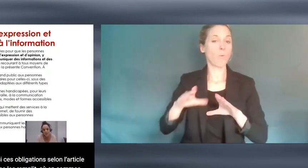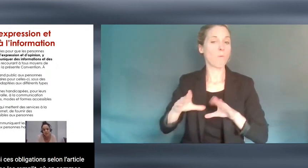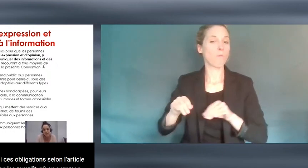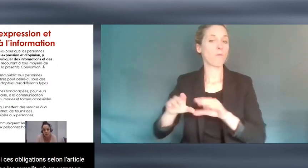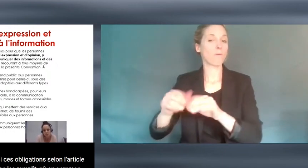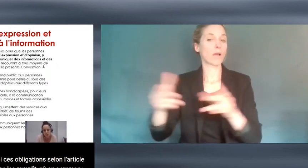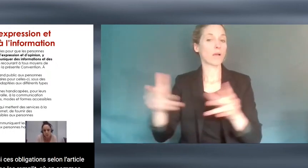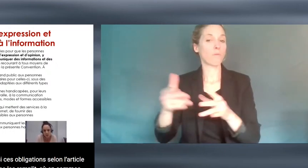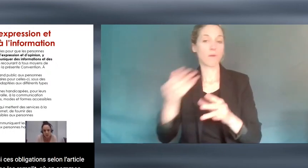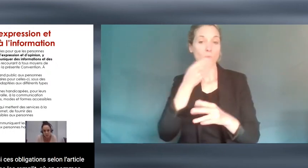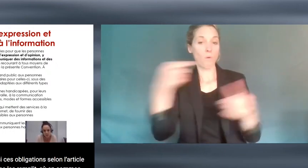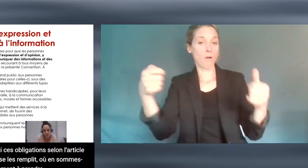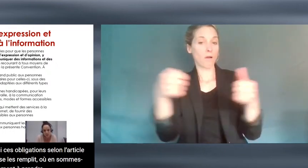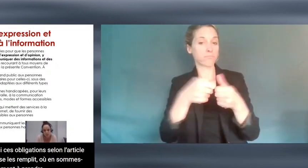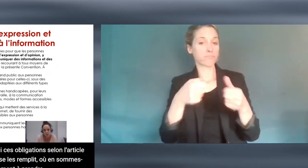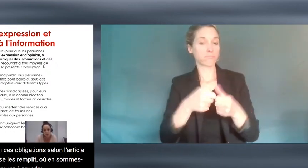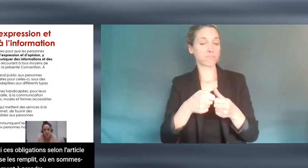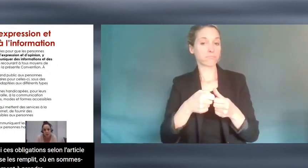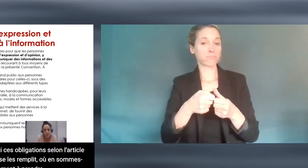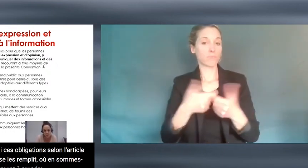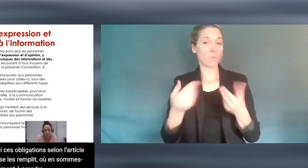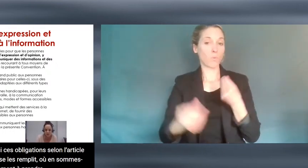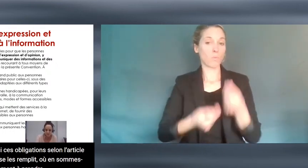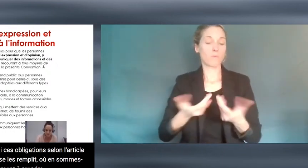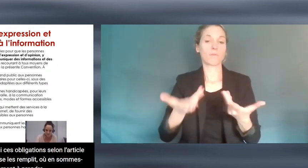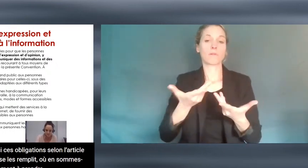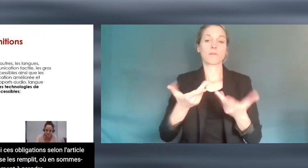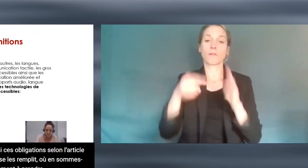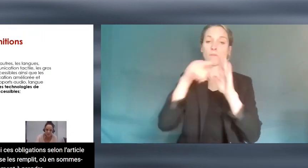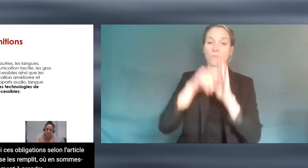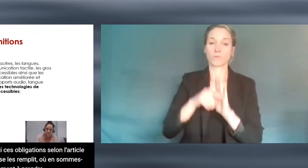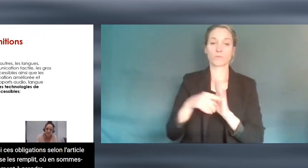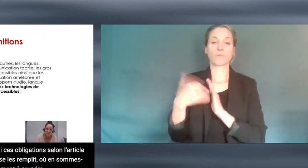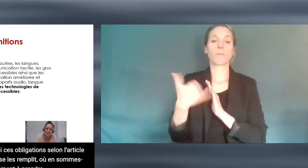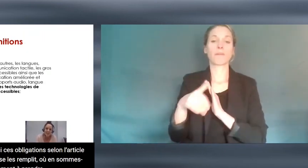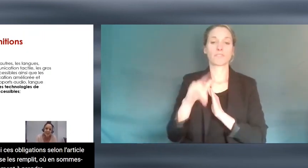Et est-ce qu'il y a des mesures qui sont éventuellement à prendre?